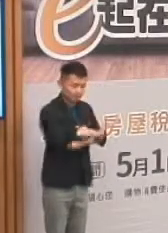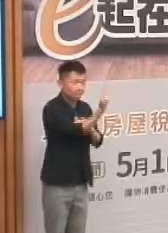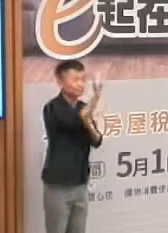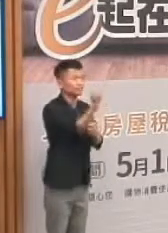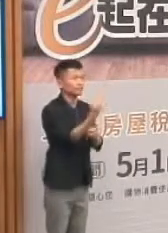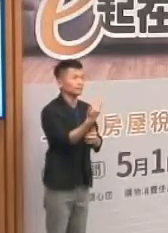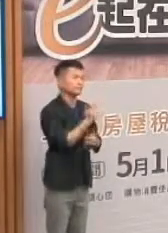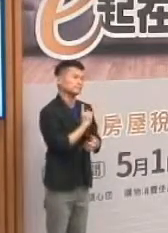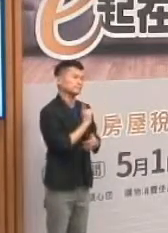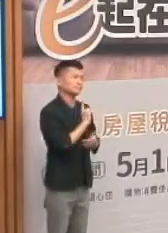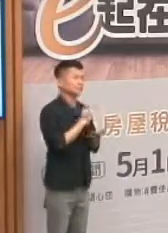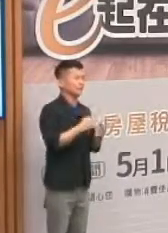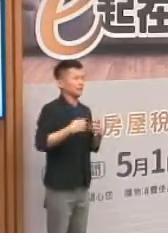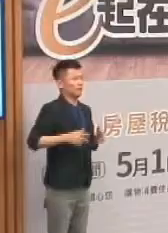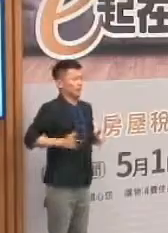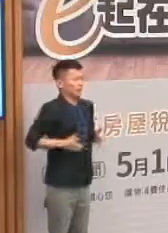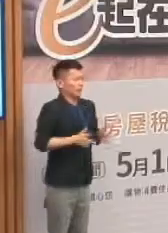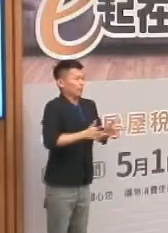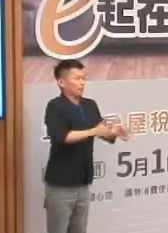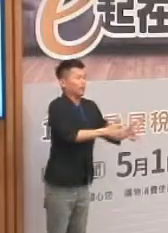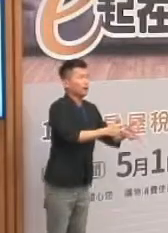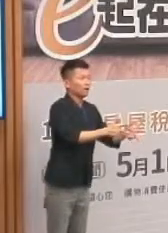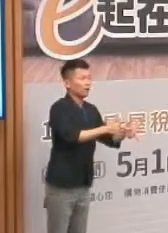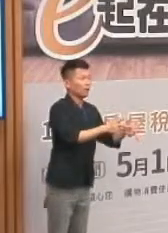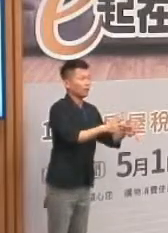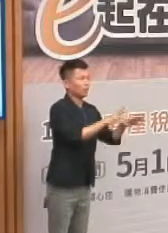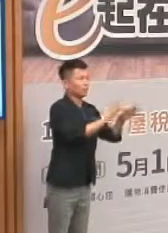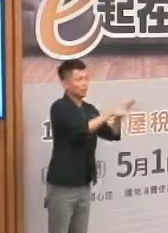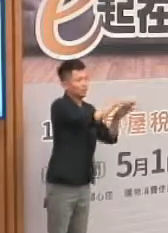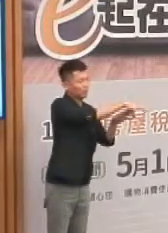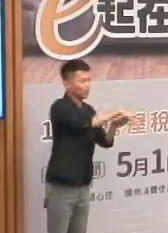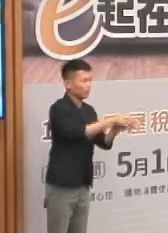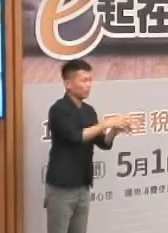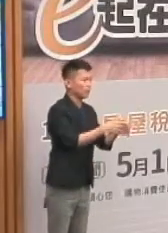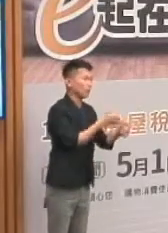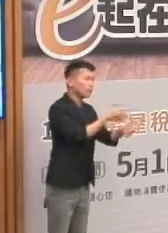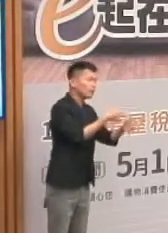用自己再跑一趟到税捐机关里面了。